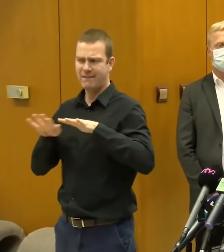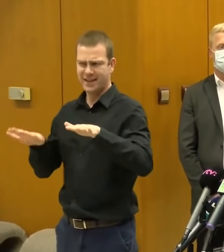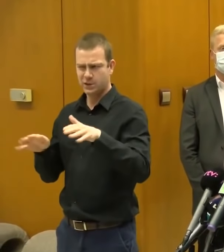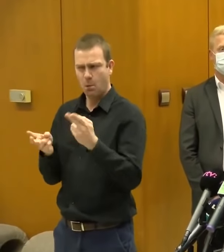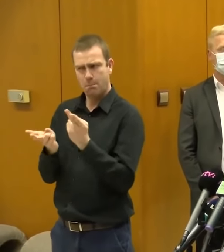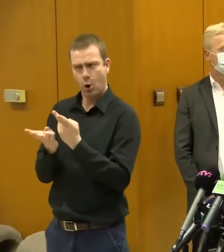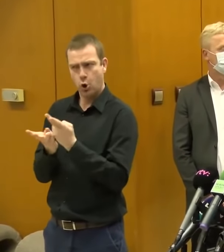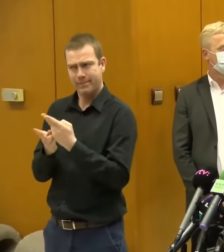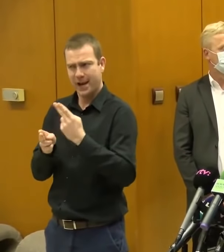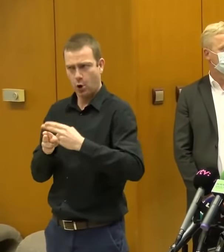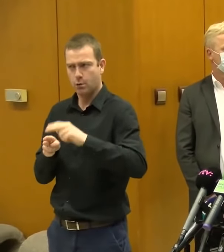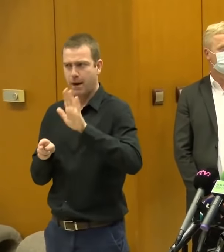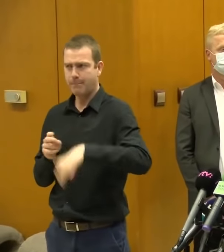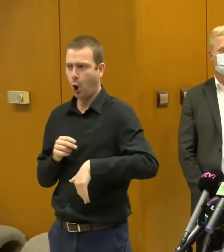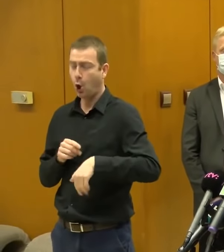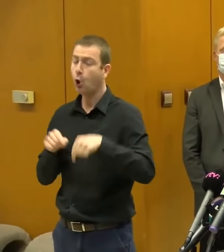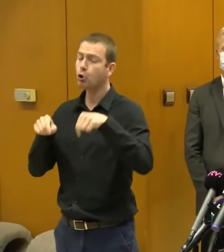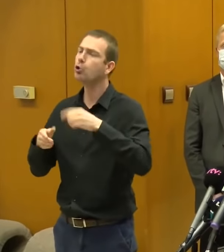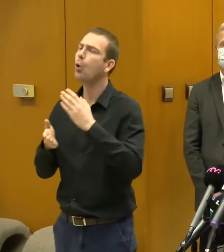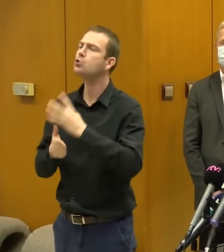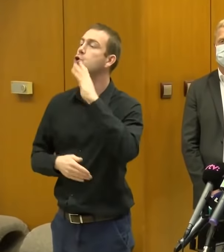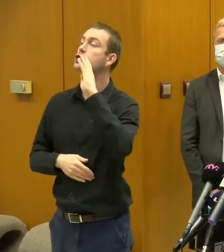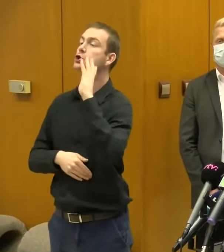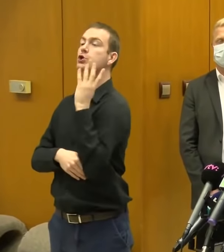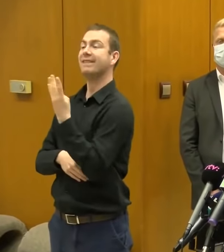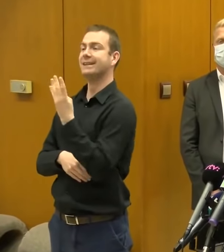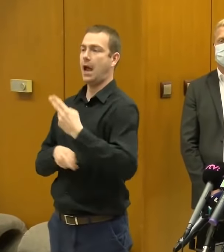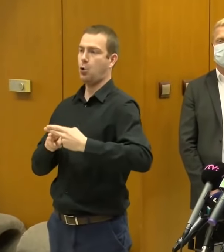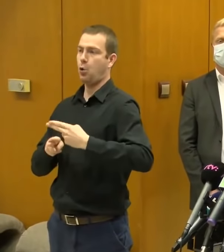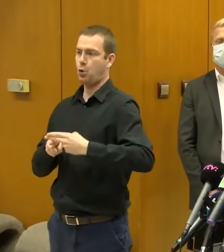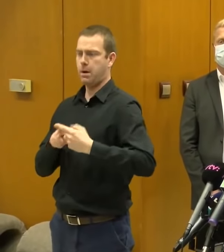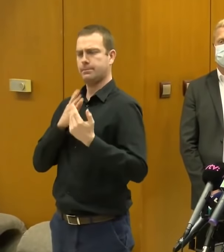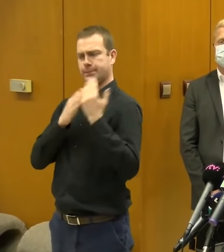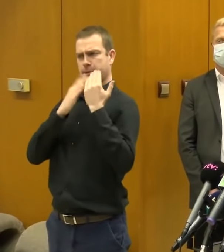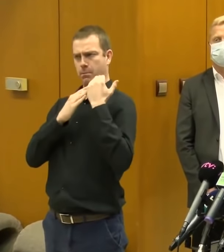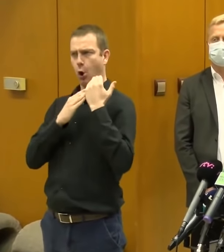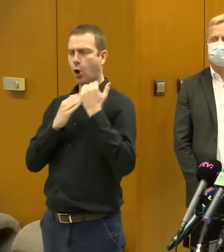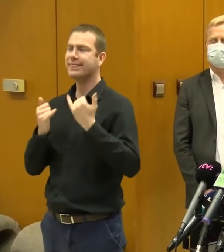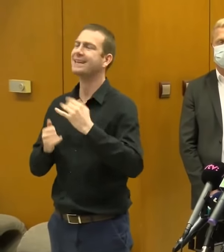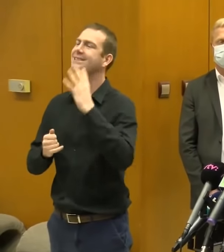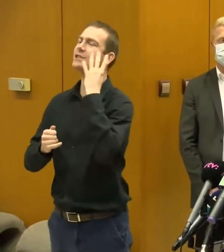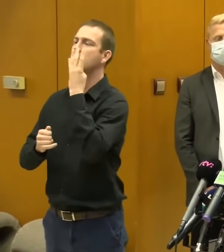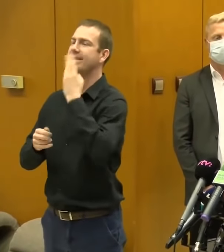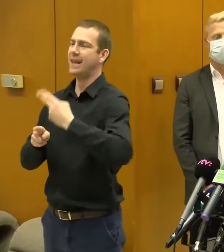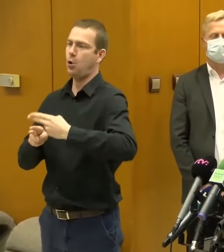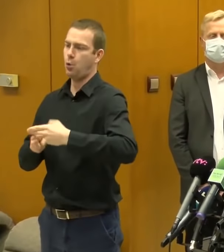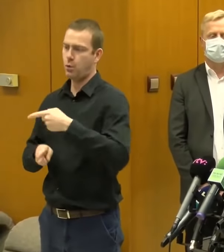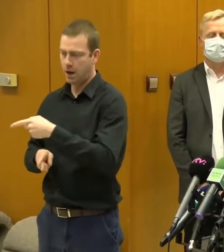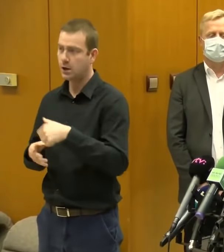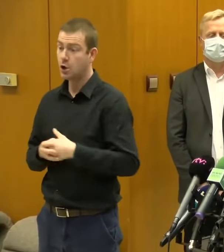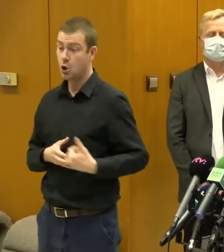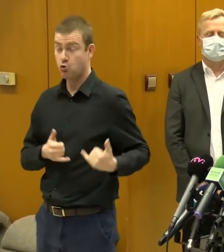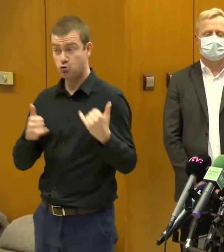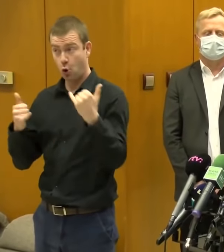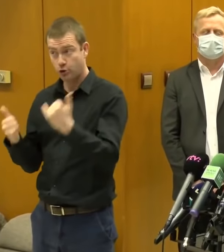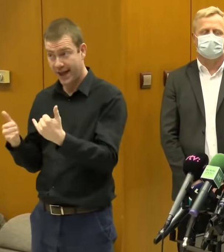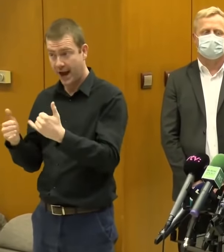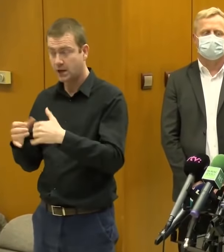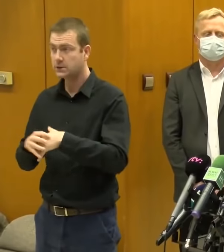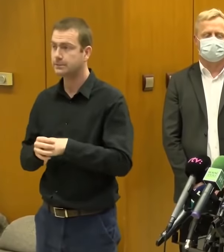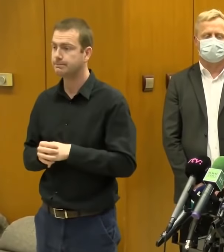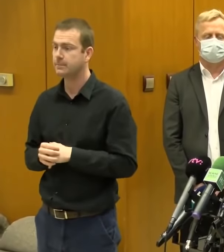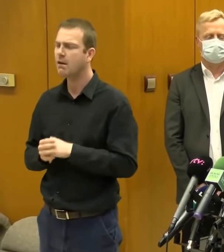druhú 2015, tretiu 2018 a štvrtú teraz. Doteraz je pomerne